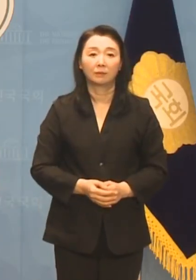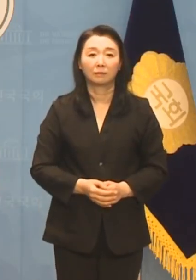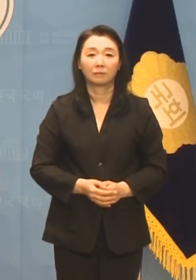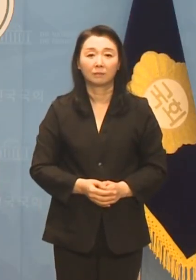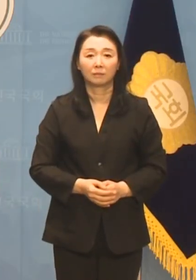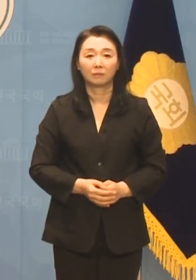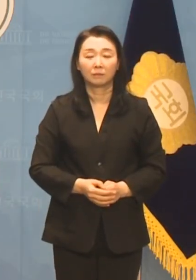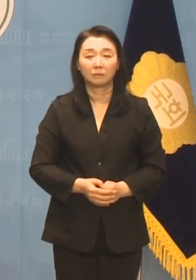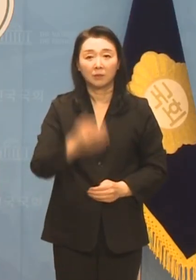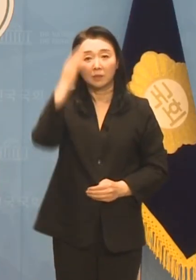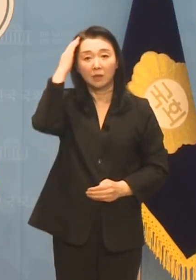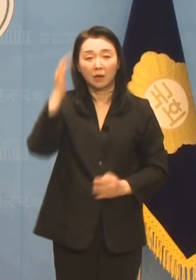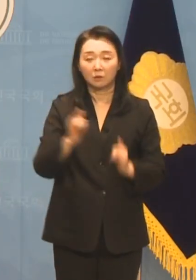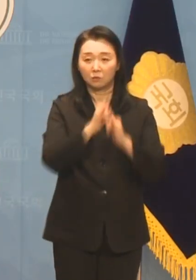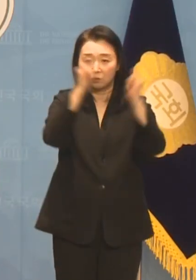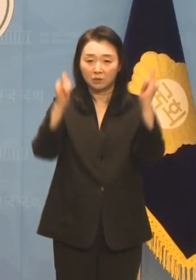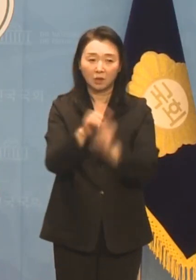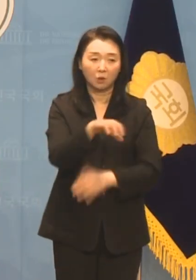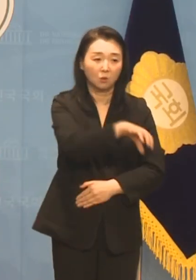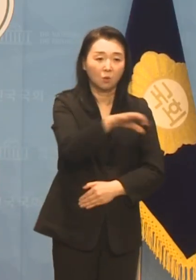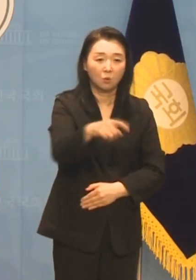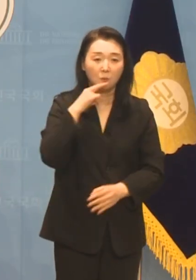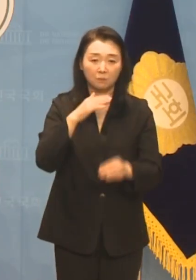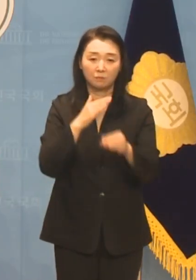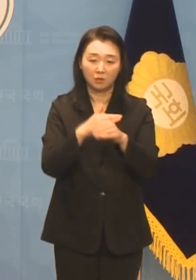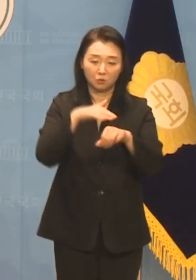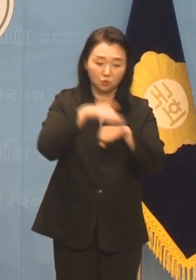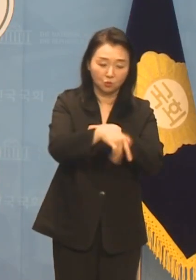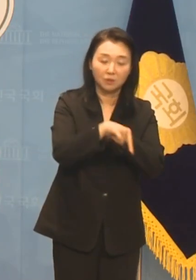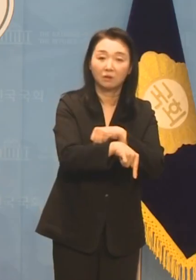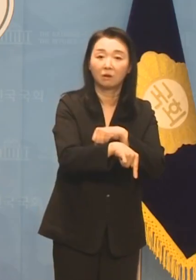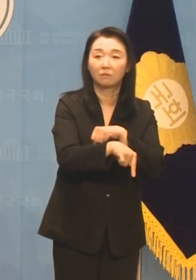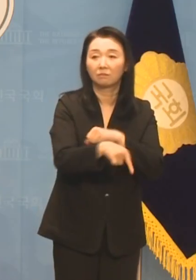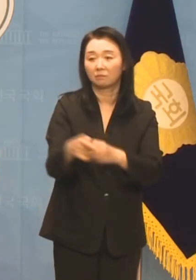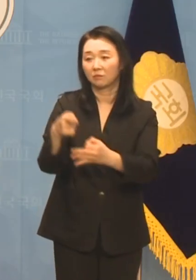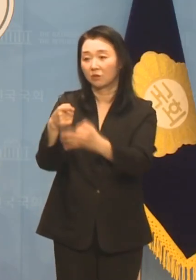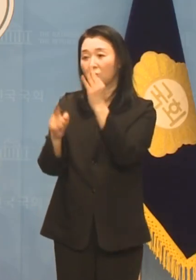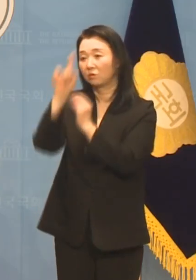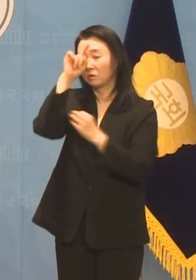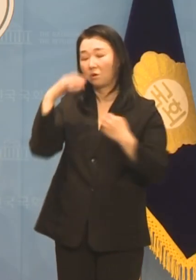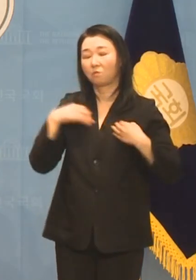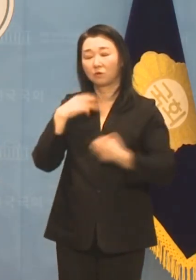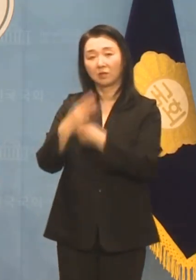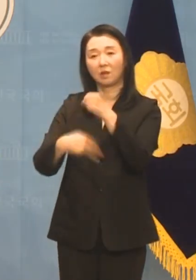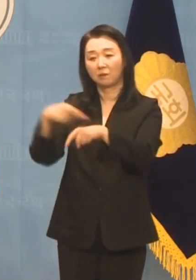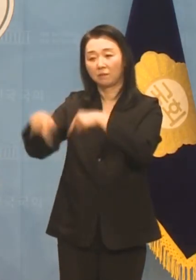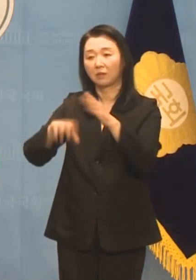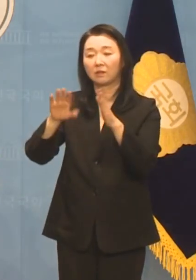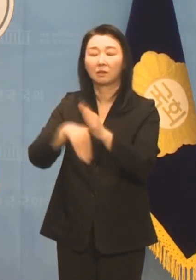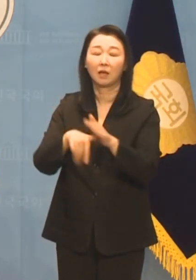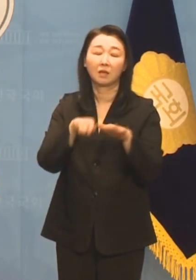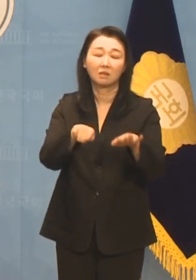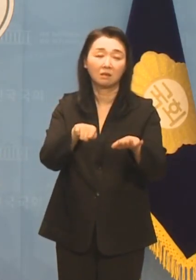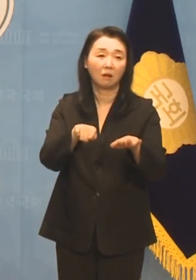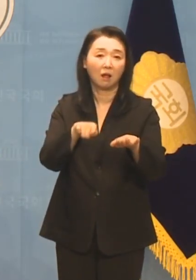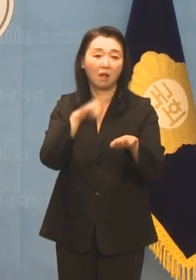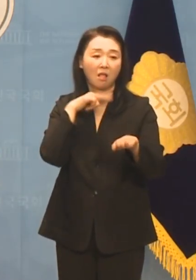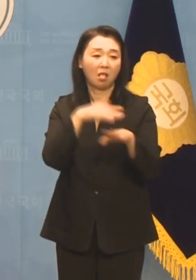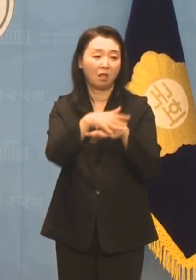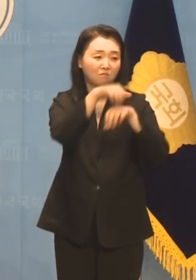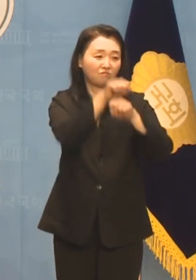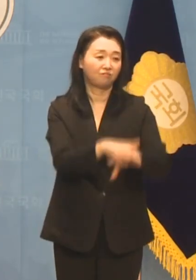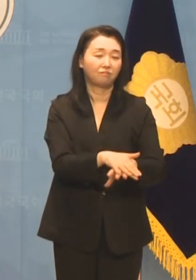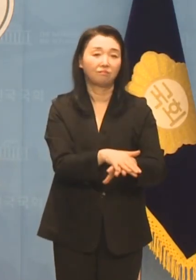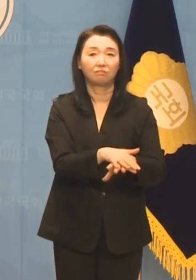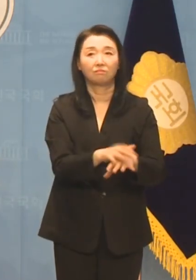우리 사회의 모든 것을 지탱하던 민주주의가 윤석열 정부 3년 만에 최악의 위기를